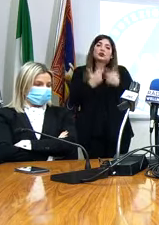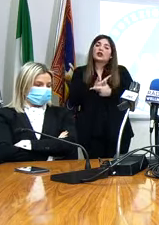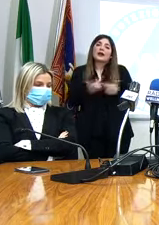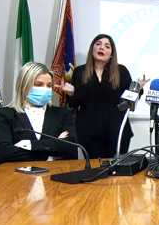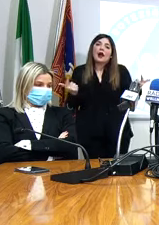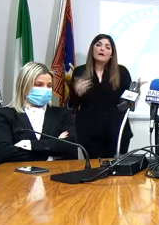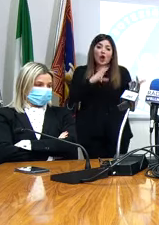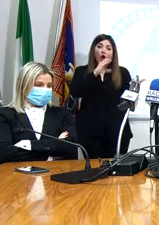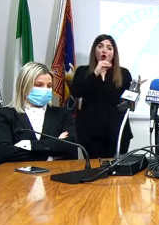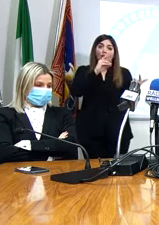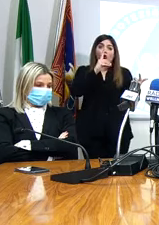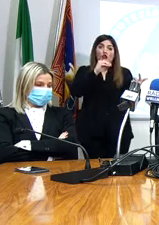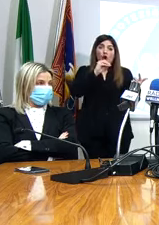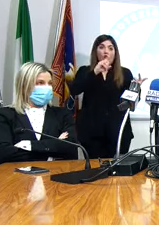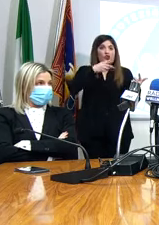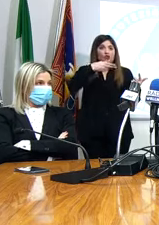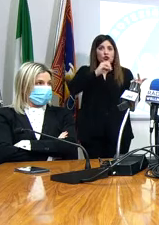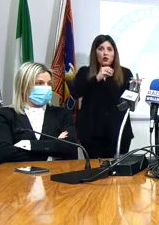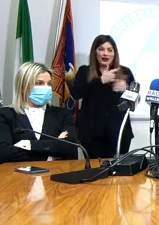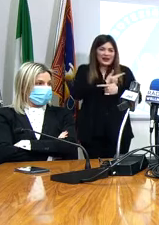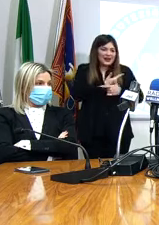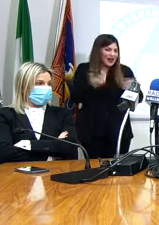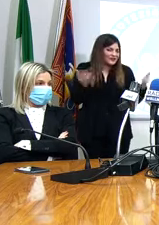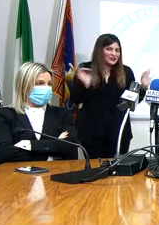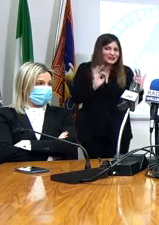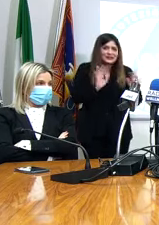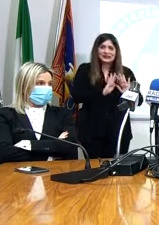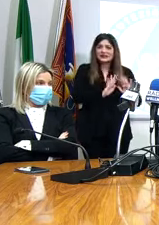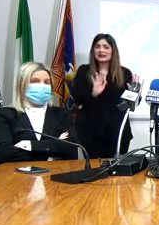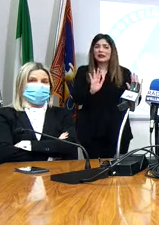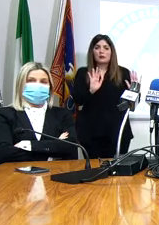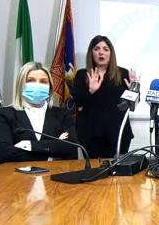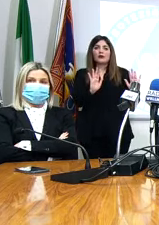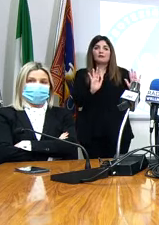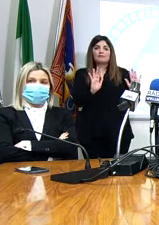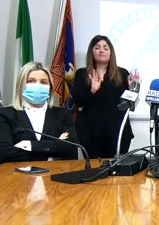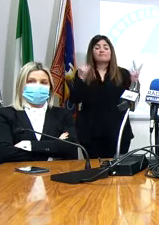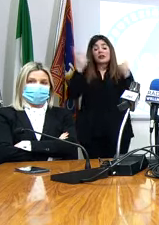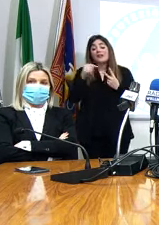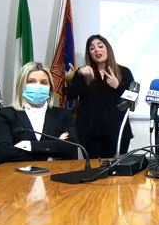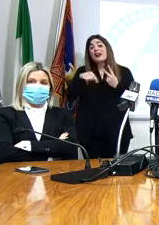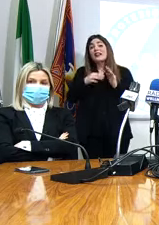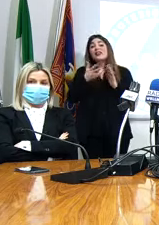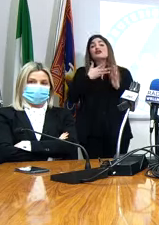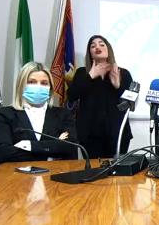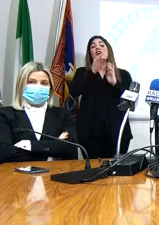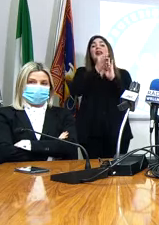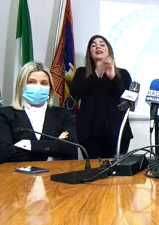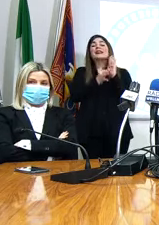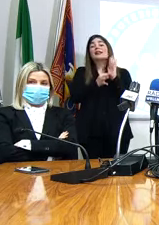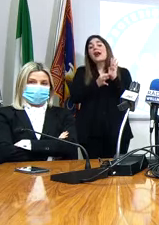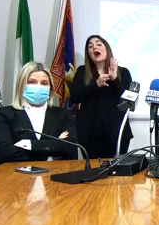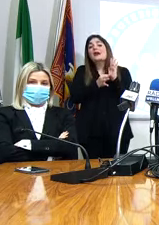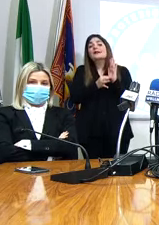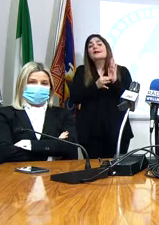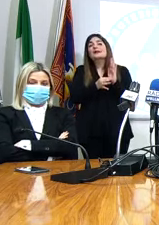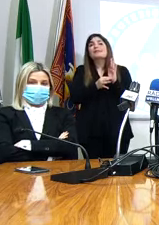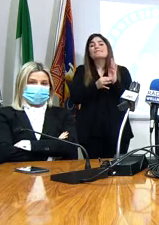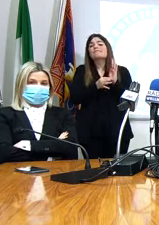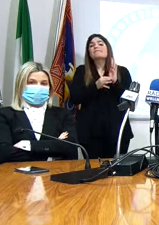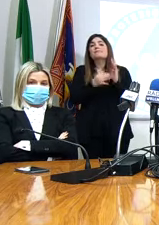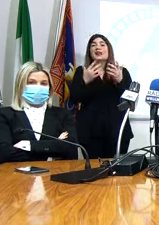Quindi, partendo dal presupposto che molte cose non sono ancora note, nonostante qualcuno capisca tutto di virus, io dico